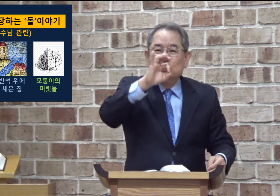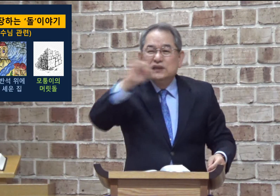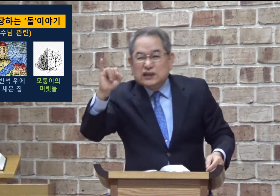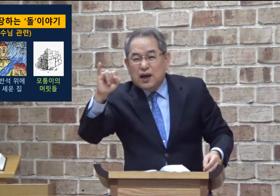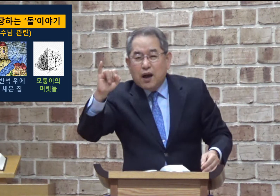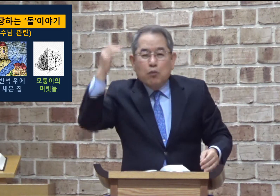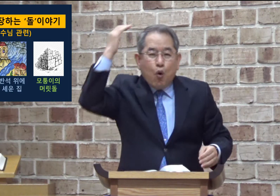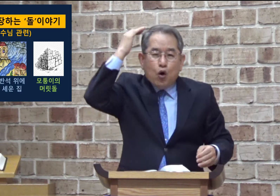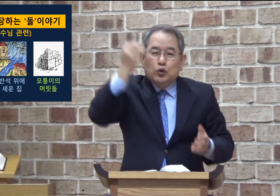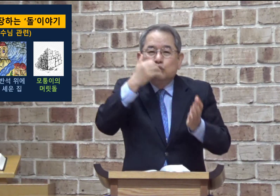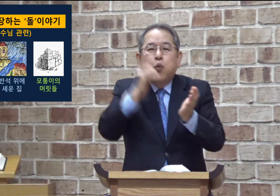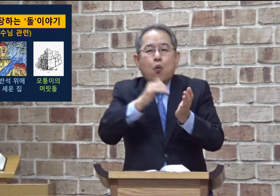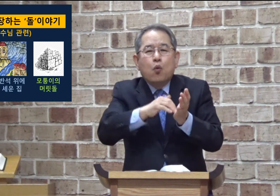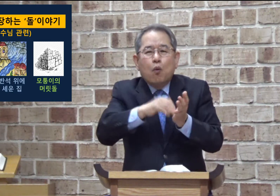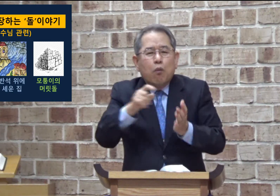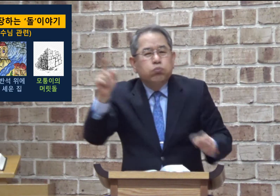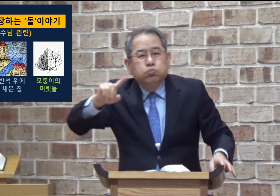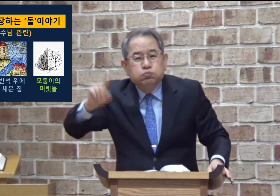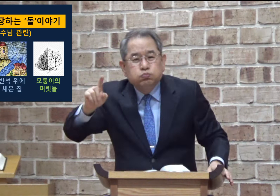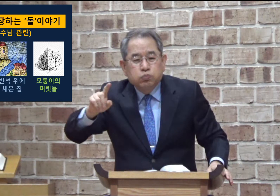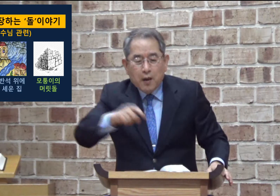베드로전서 2장을 읽어보면